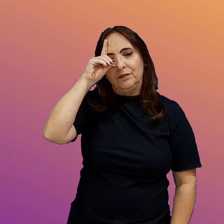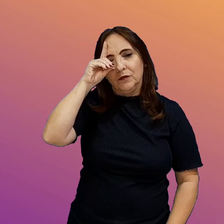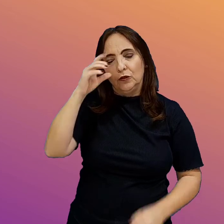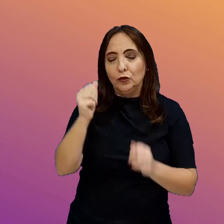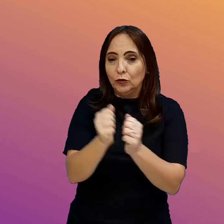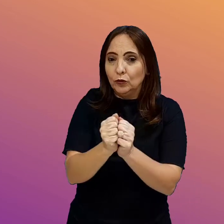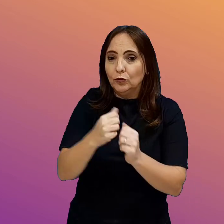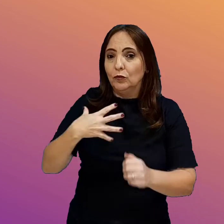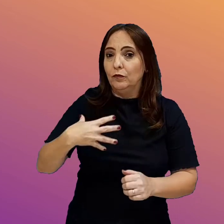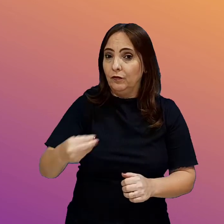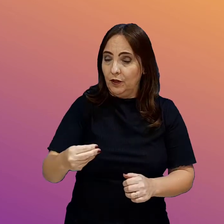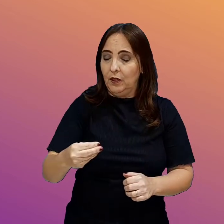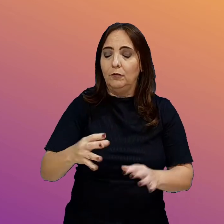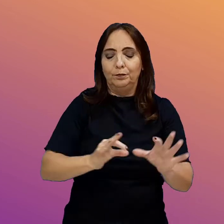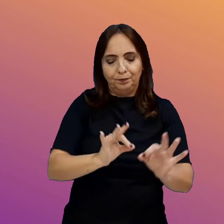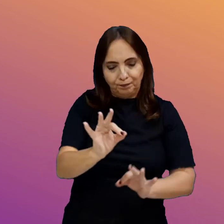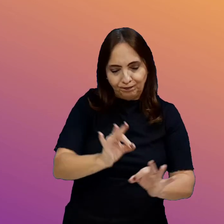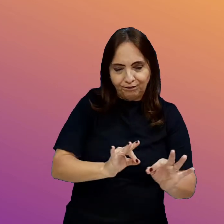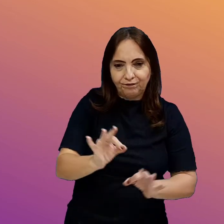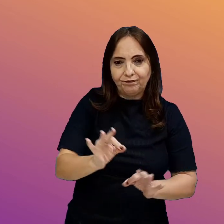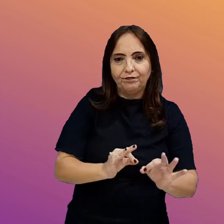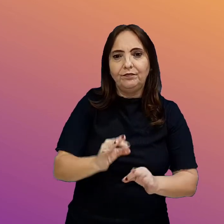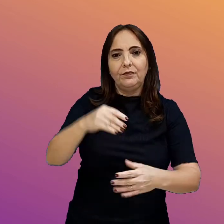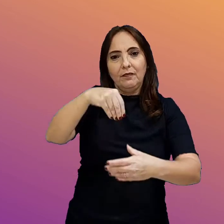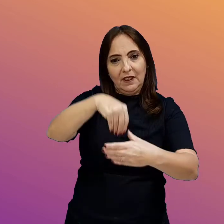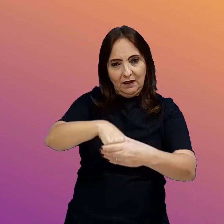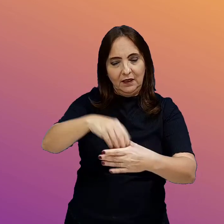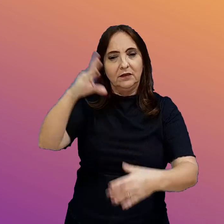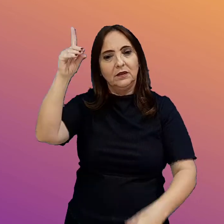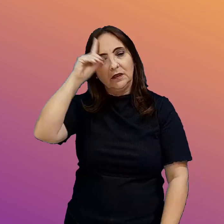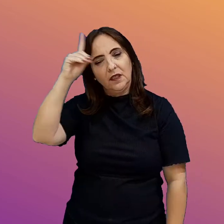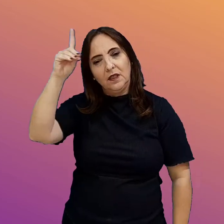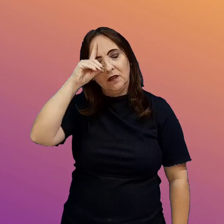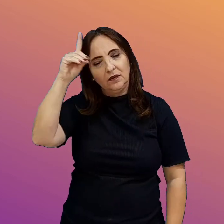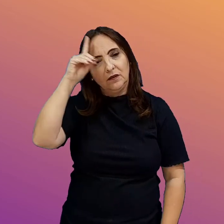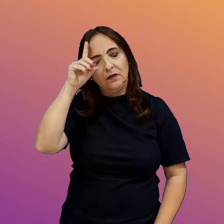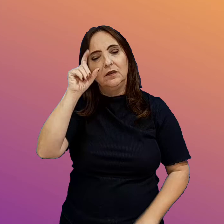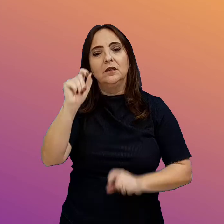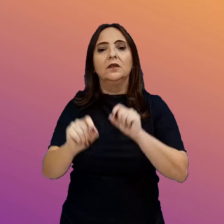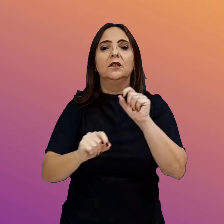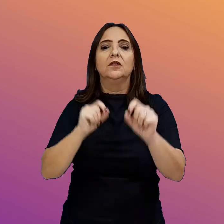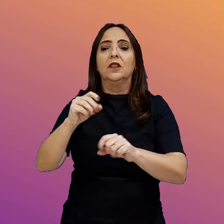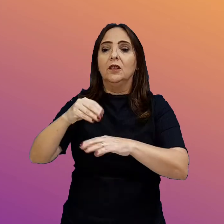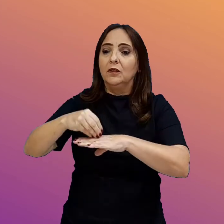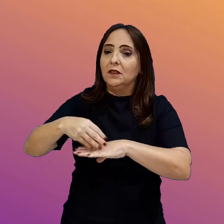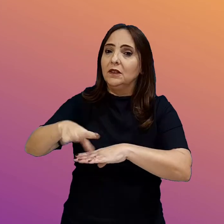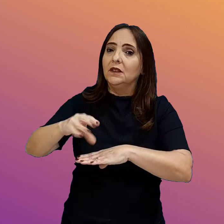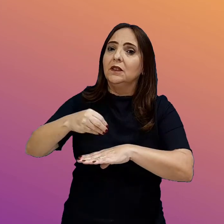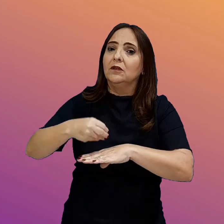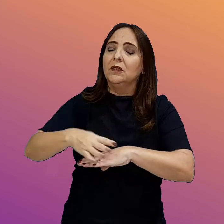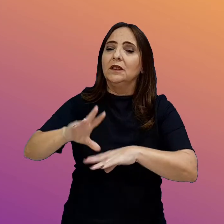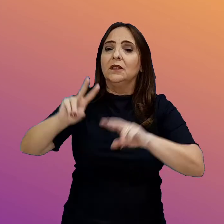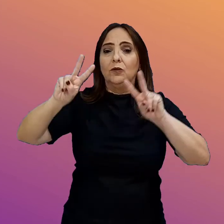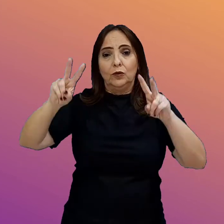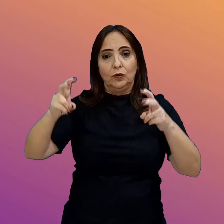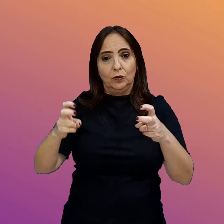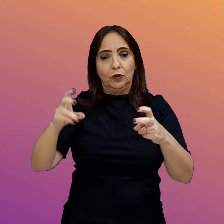precisa, sim, planejar dentro da sua rotina o ensino sobre Deus,